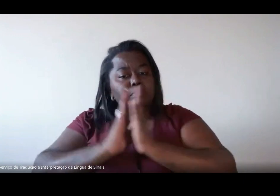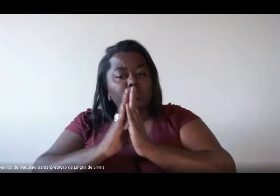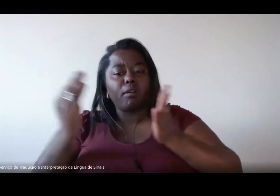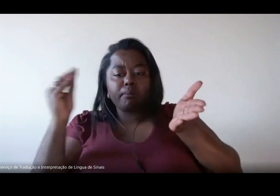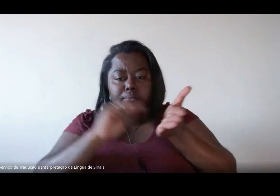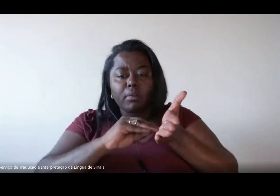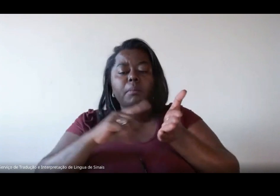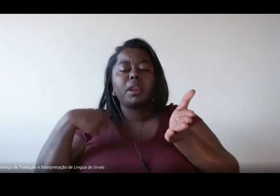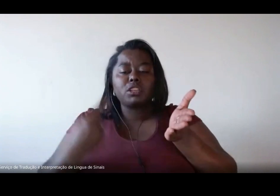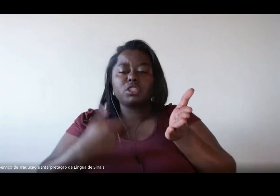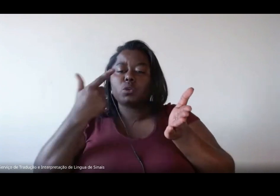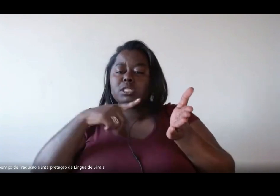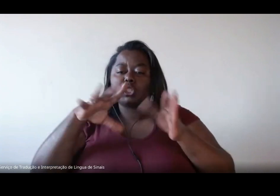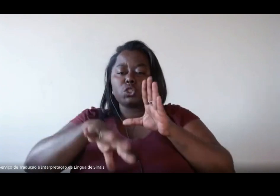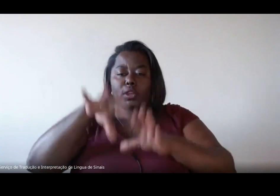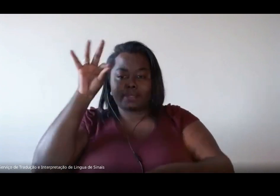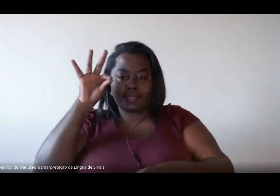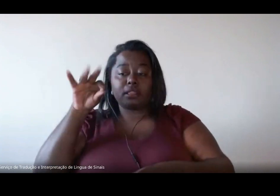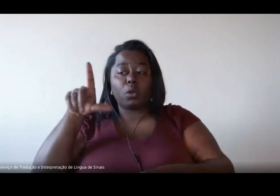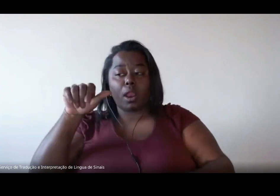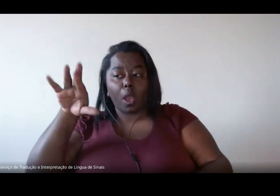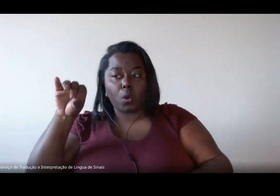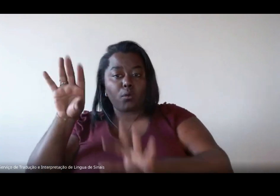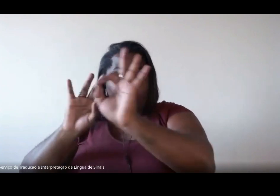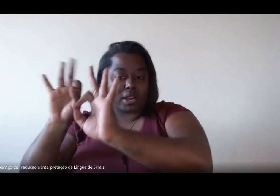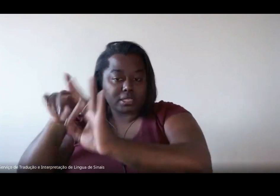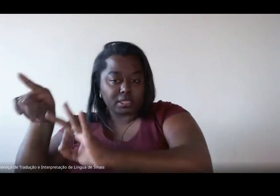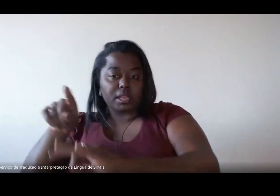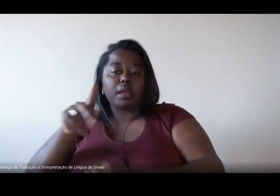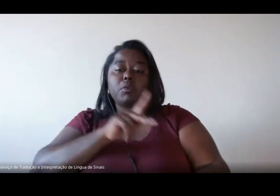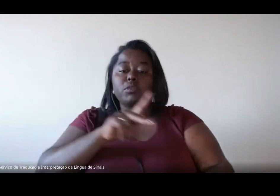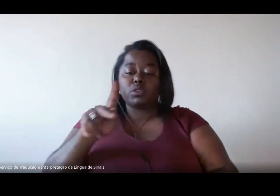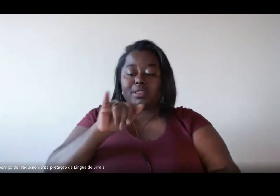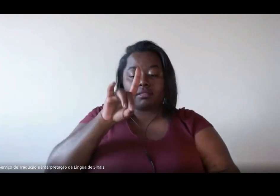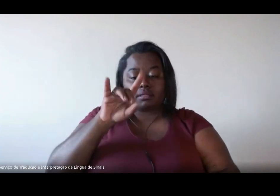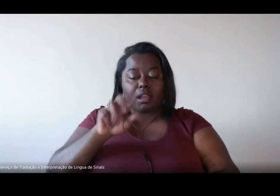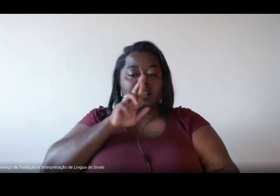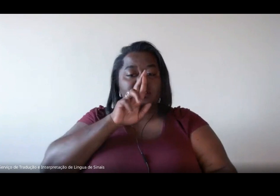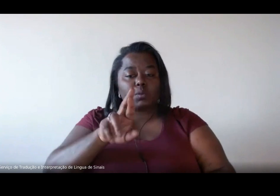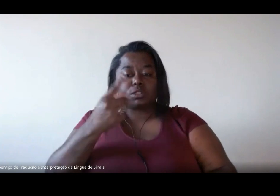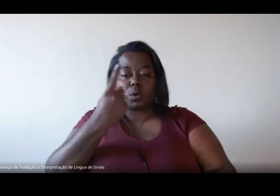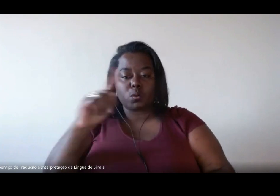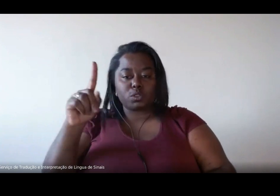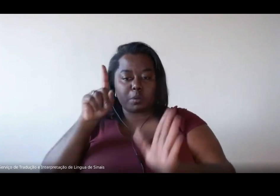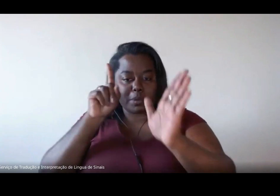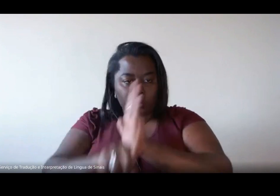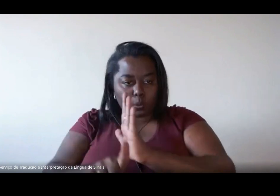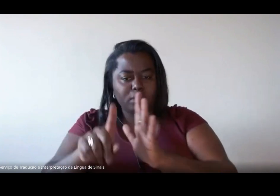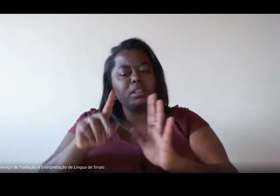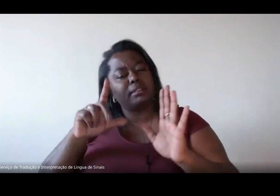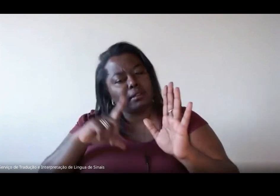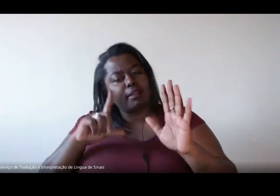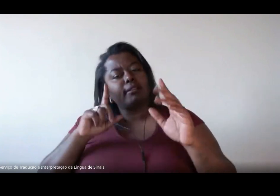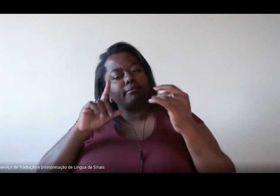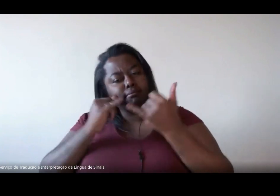fazer o sorteio. Então, o Lauro vai organizando isso enquanto a professora responde a última pergunta, que já está bem